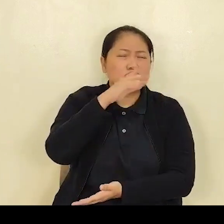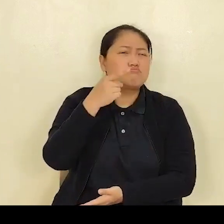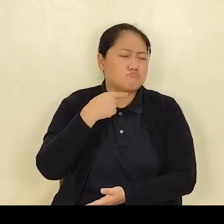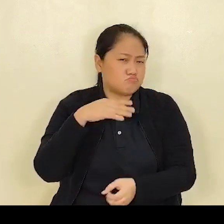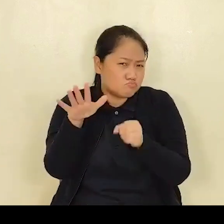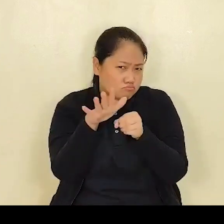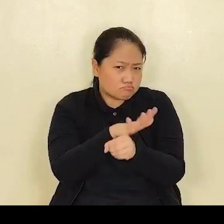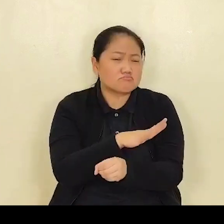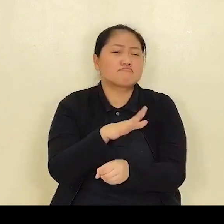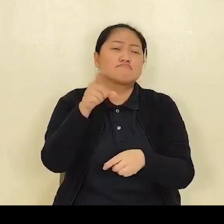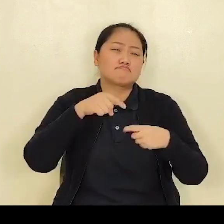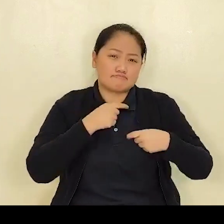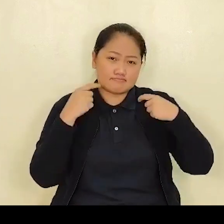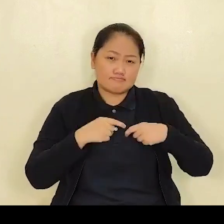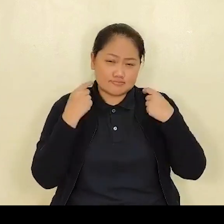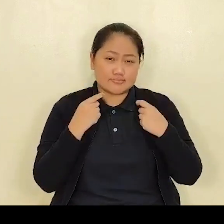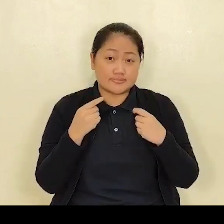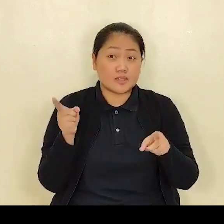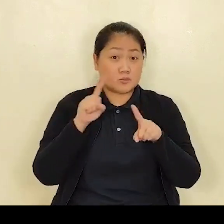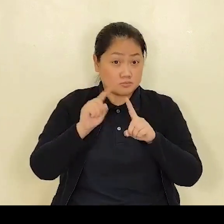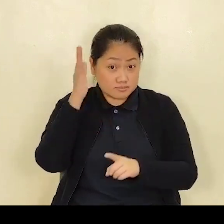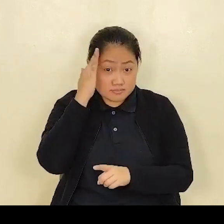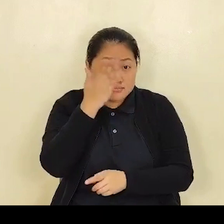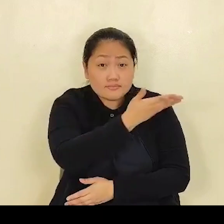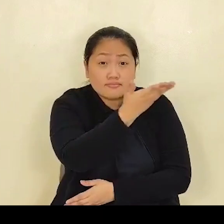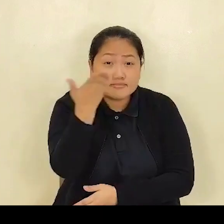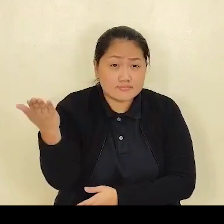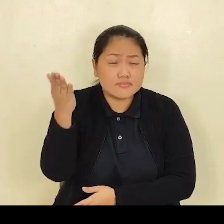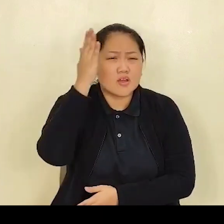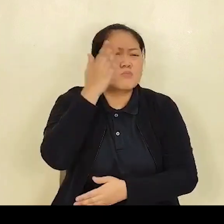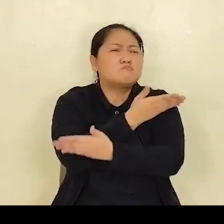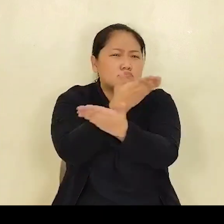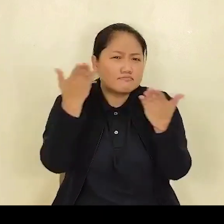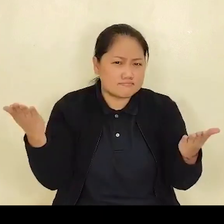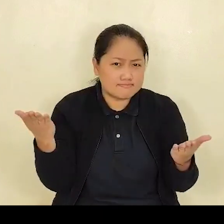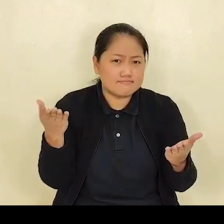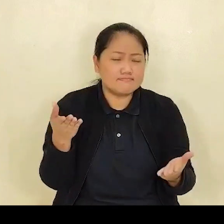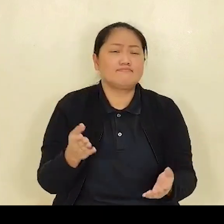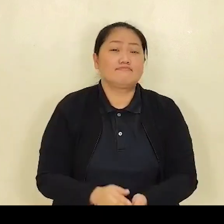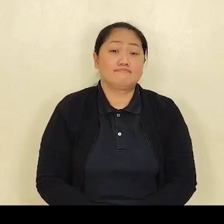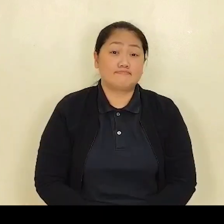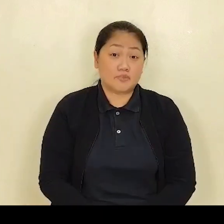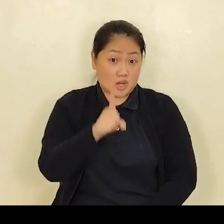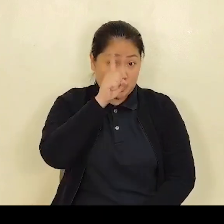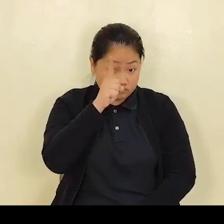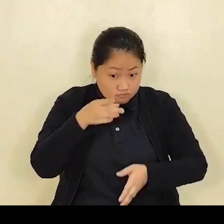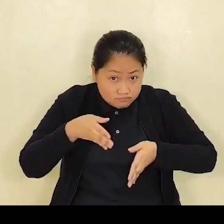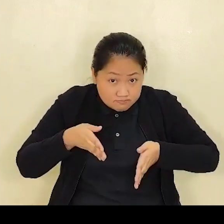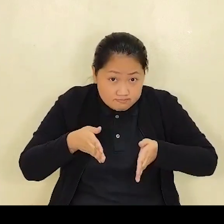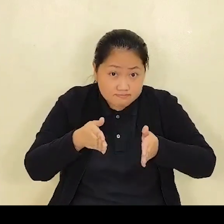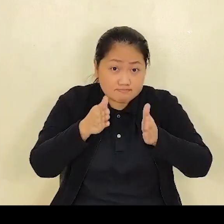ko, punong-puno ako ng kasalanan. Pero alam mo ba? Alam ba ninyong lahat, mga kapanalig, nasa isang